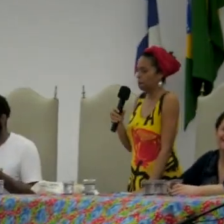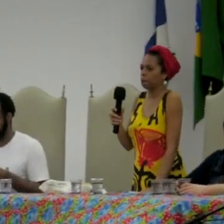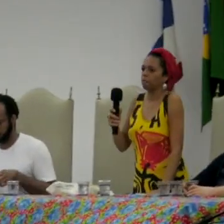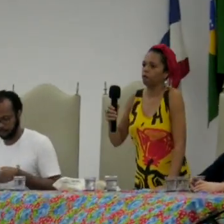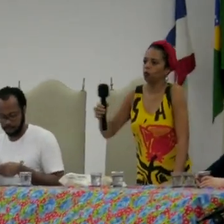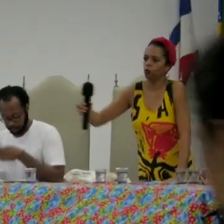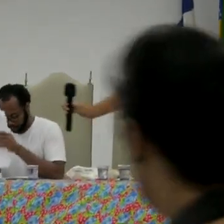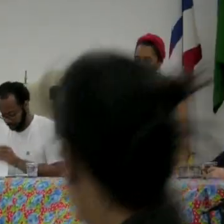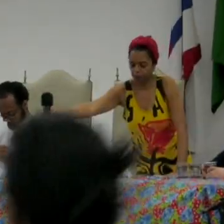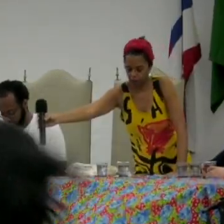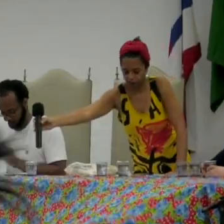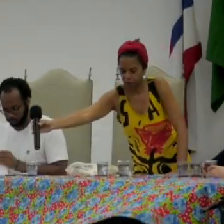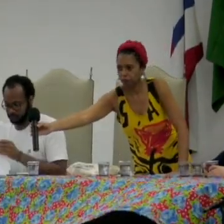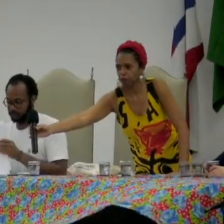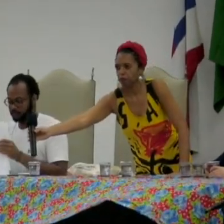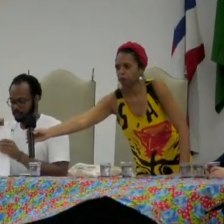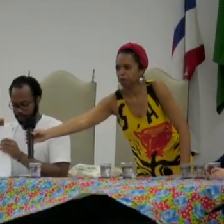favor.